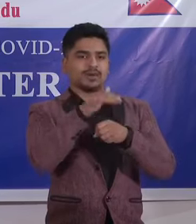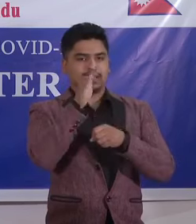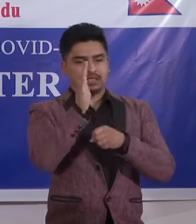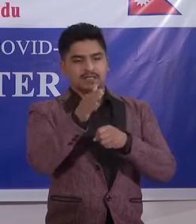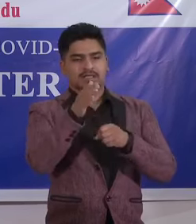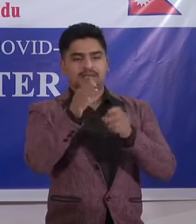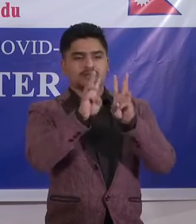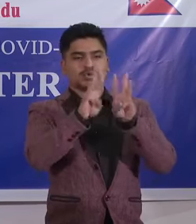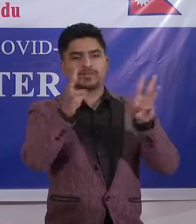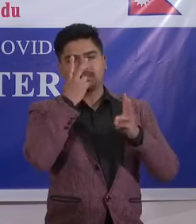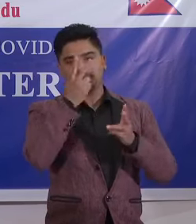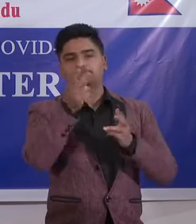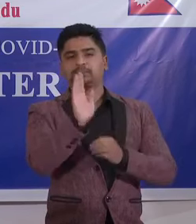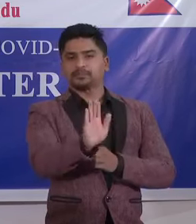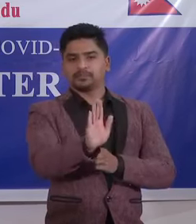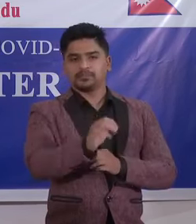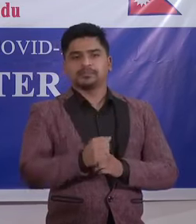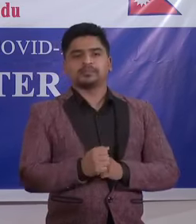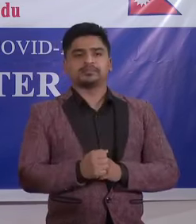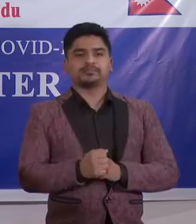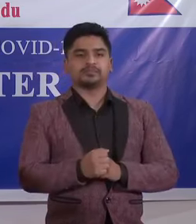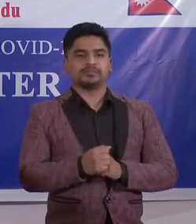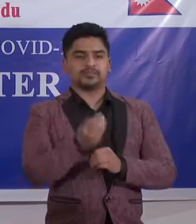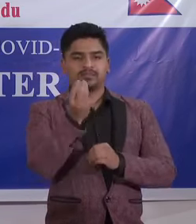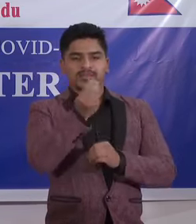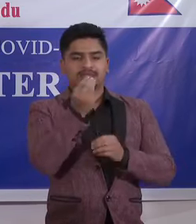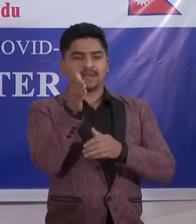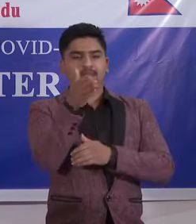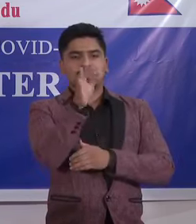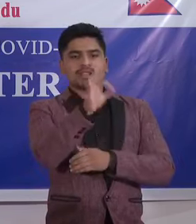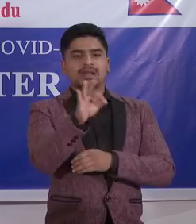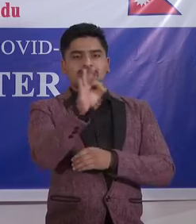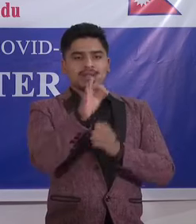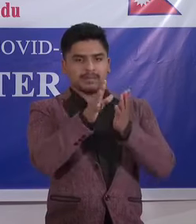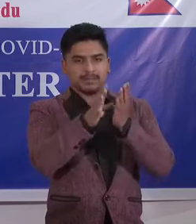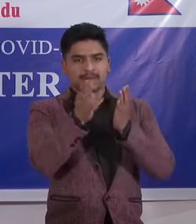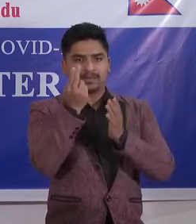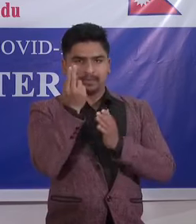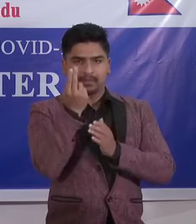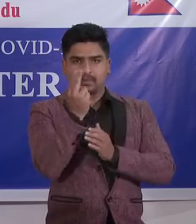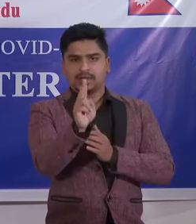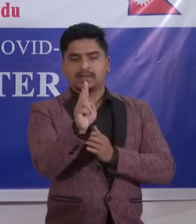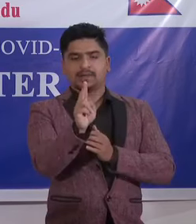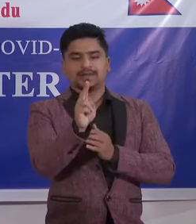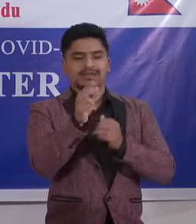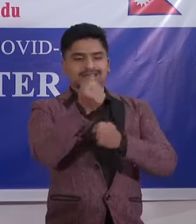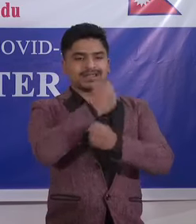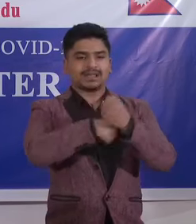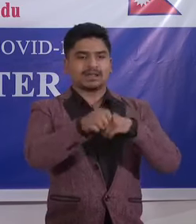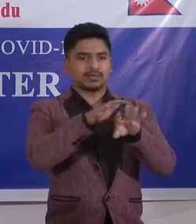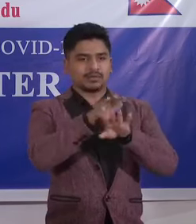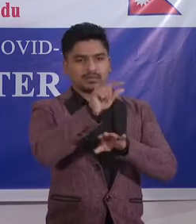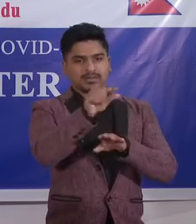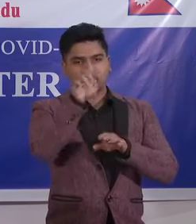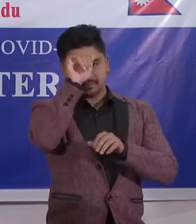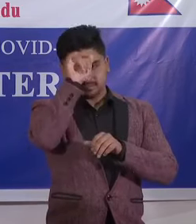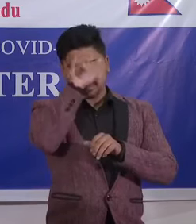सेवा चाहिली राखना बहये को छो, केही मंत्राले बाटा बहये का किर्याकला भरु को